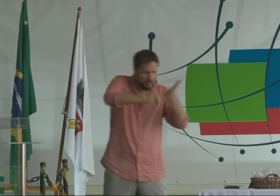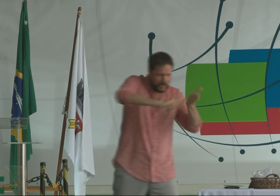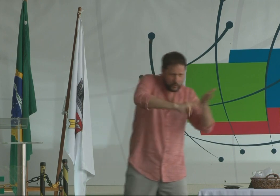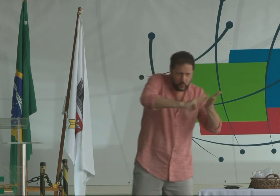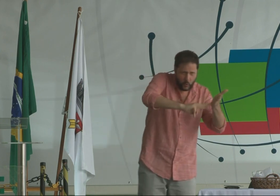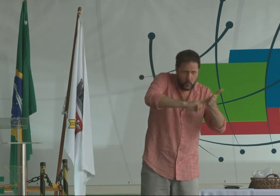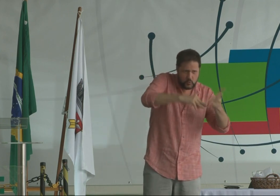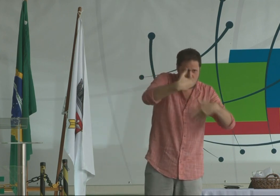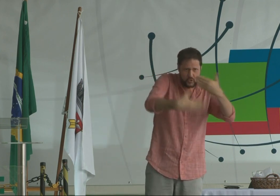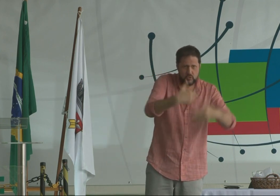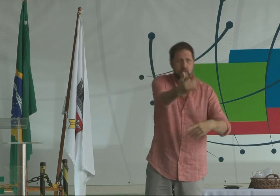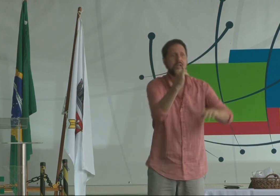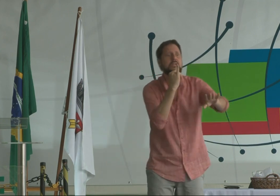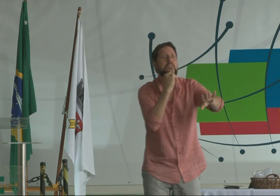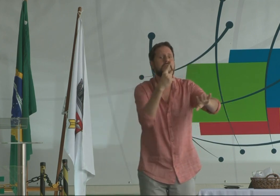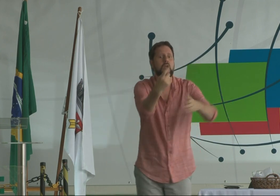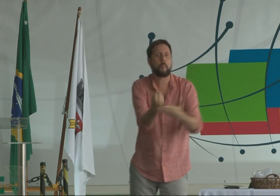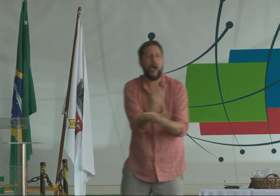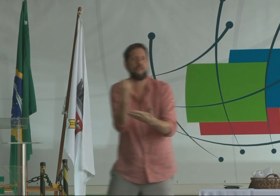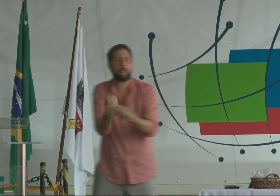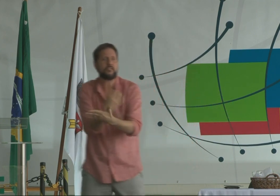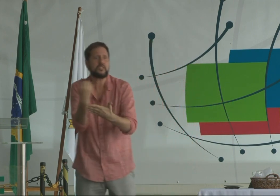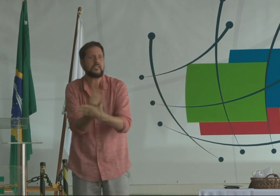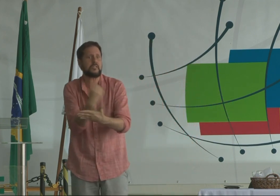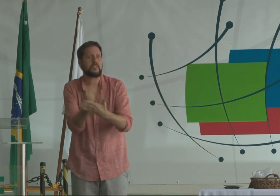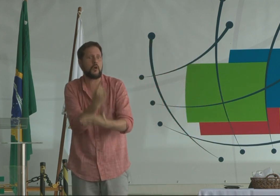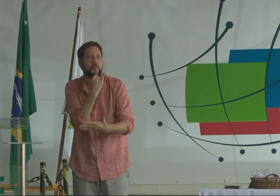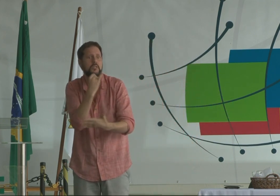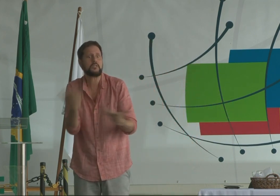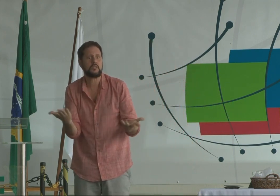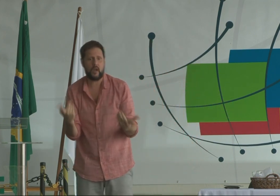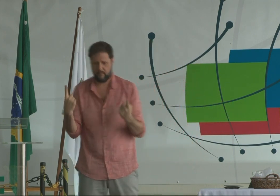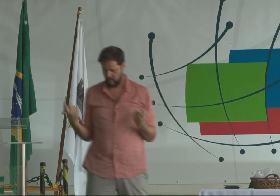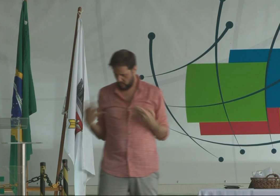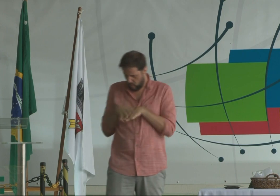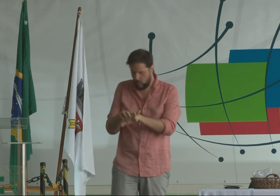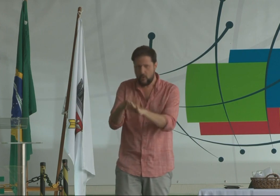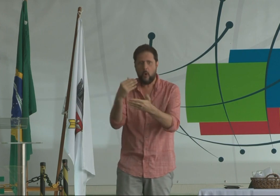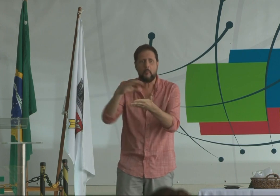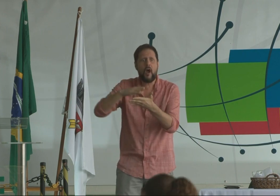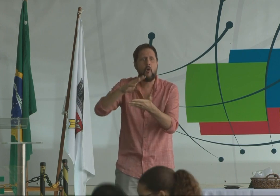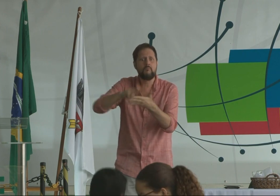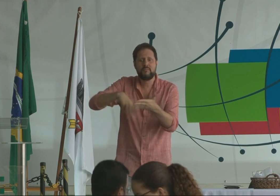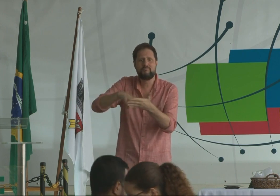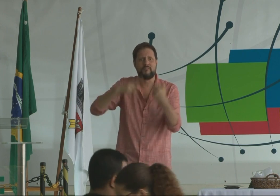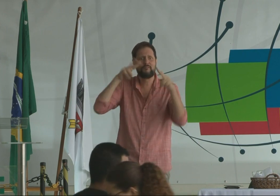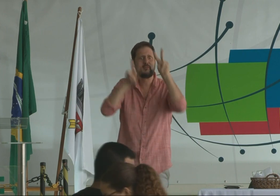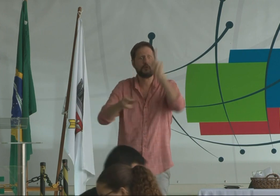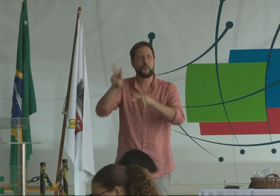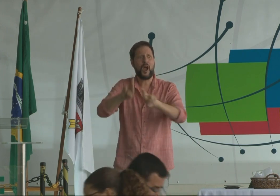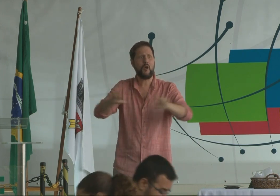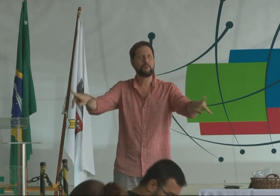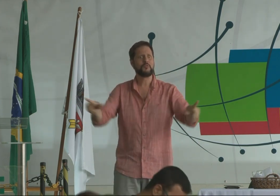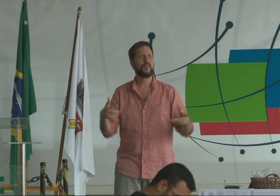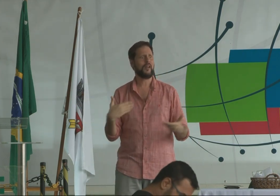evolução, enfim. Mas, é questão metodológica. Um exemplo, a gente fala de alfabetização. Você olha como que seria essa inclusão,